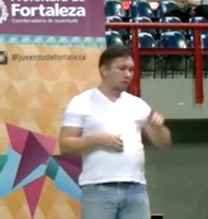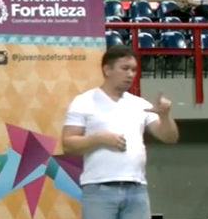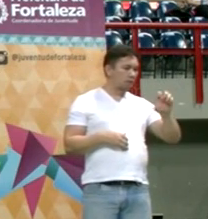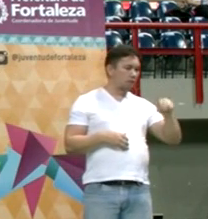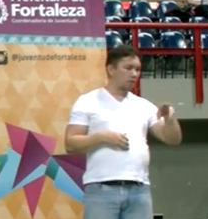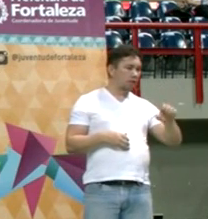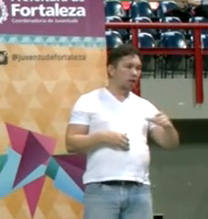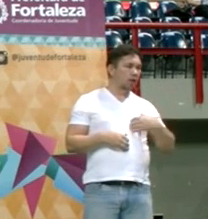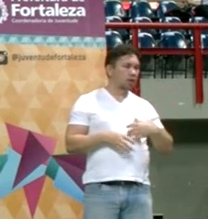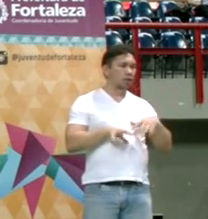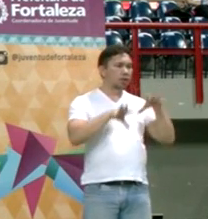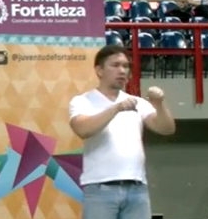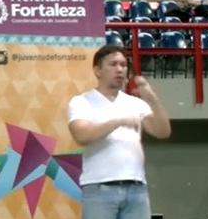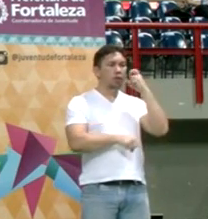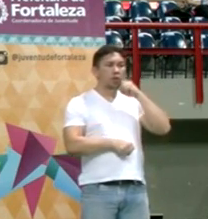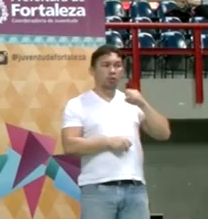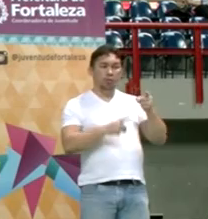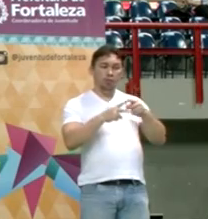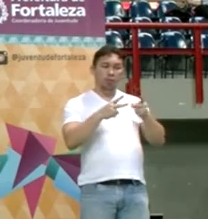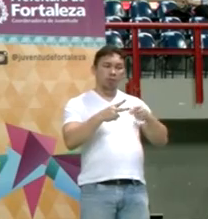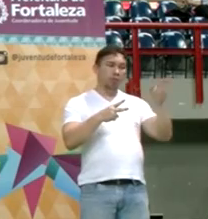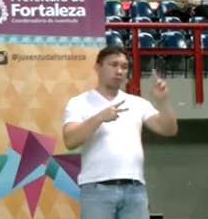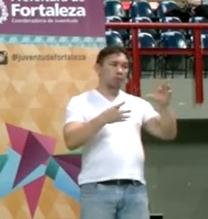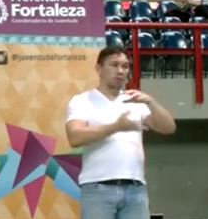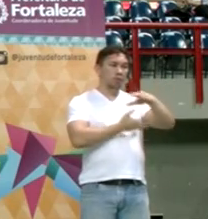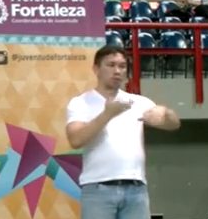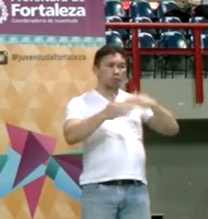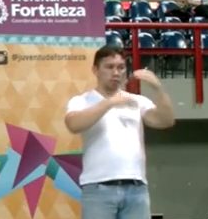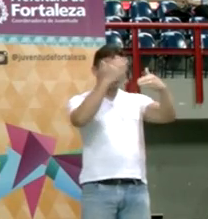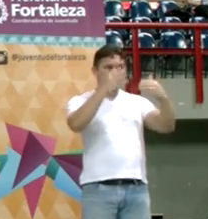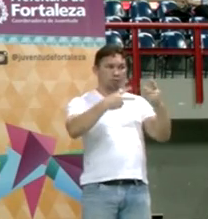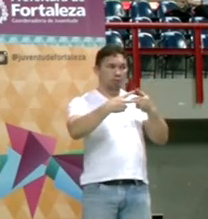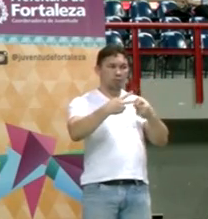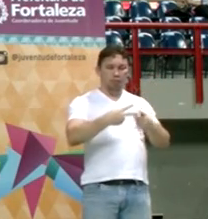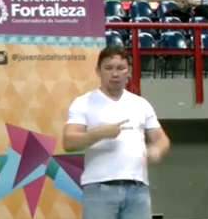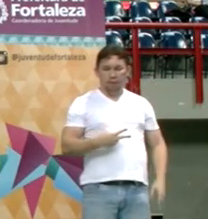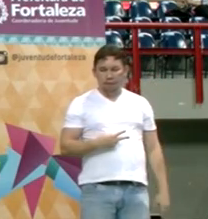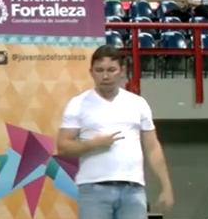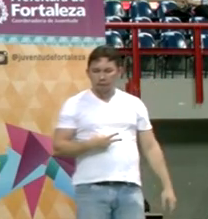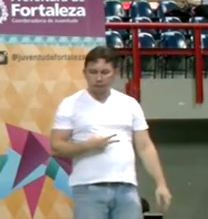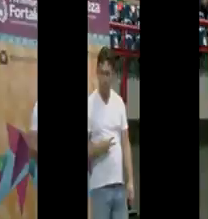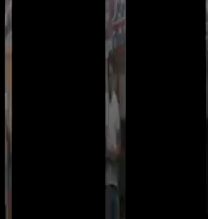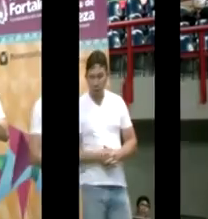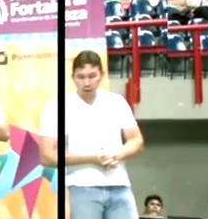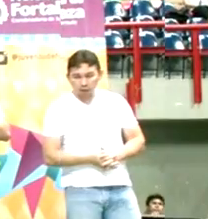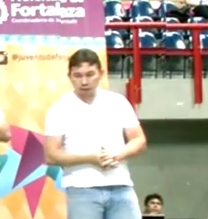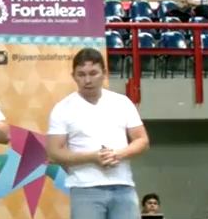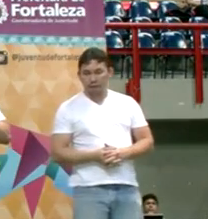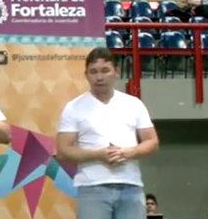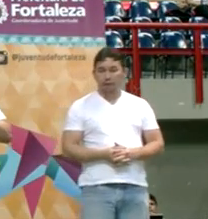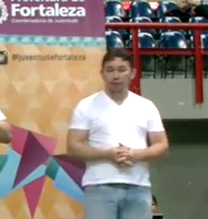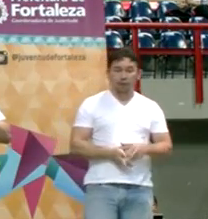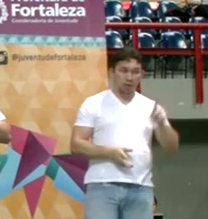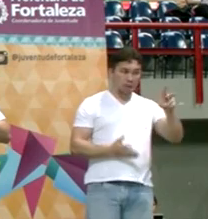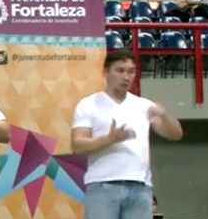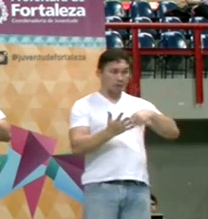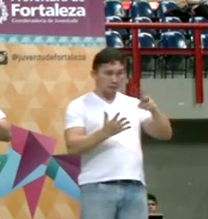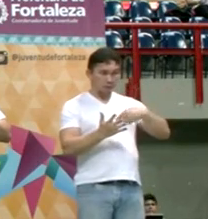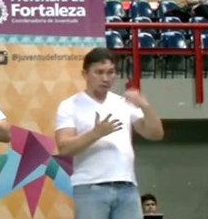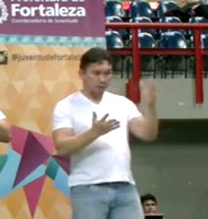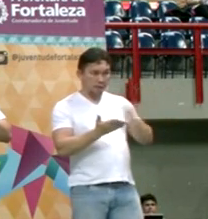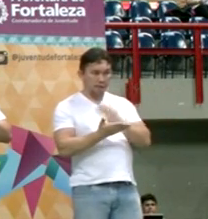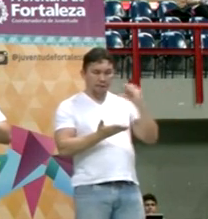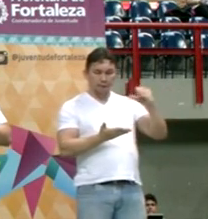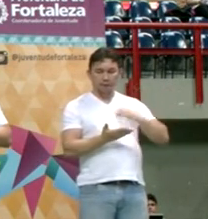tomou o poder. A Revolução Russa ela tem 2 fases, tá? Tomar cuidado com isso. Ela tem uma fase, se você ler no livro, tem